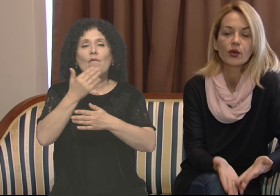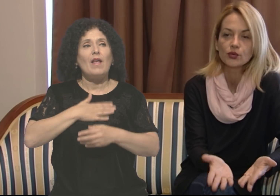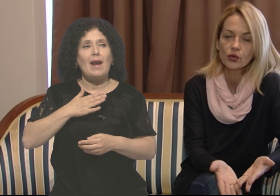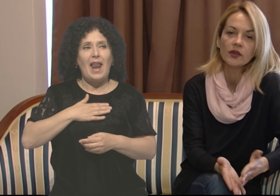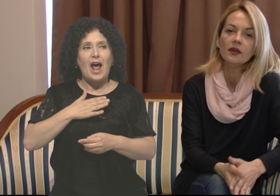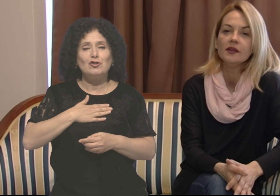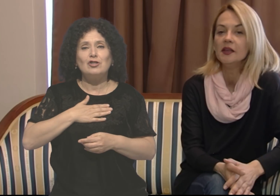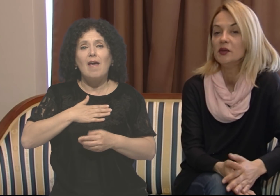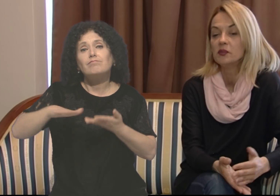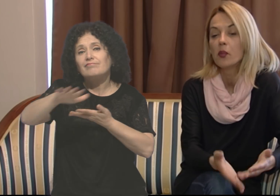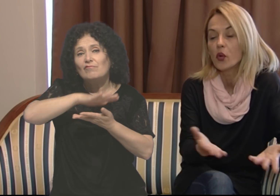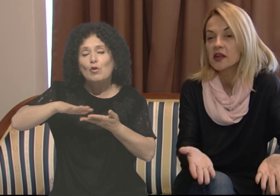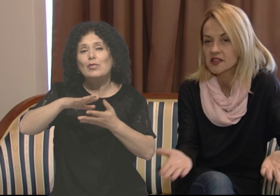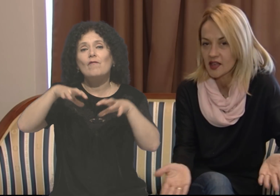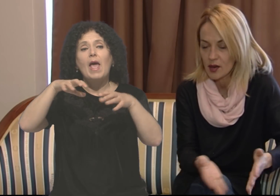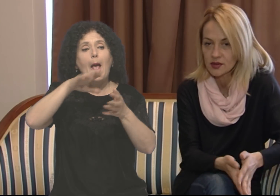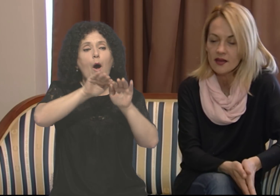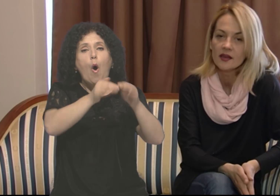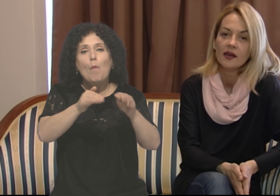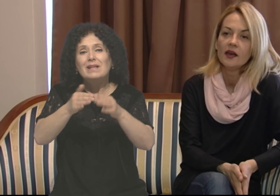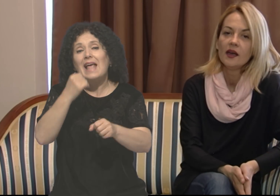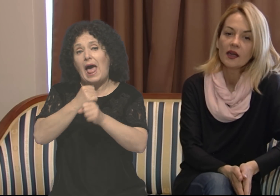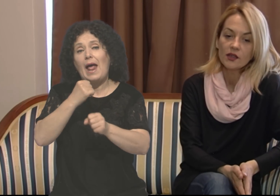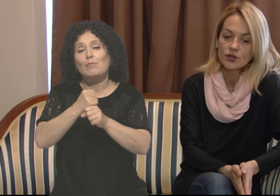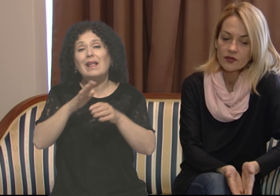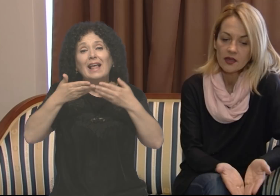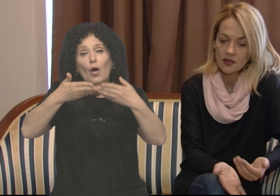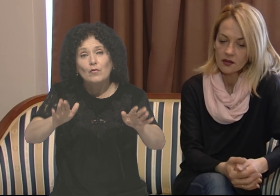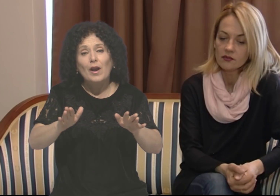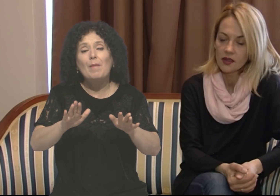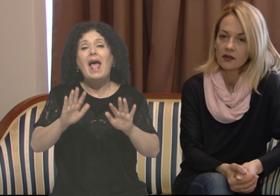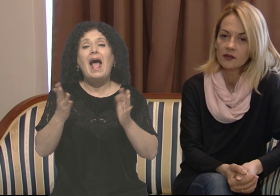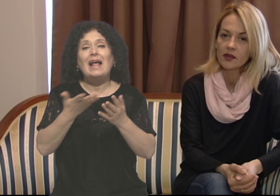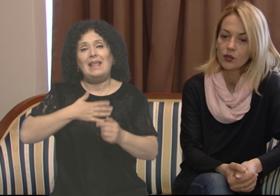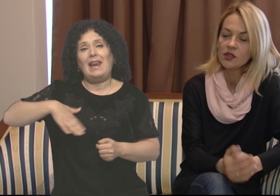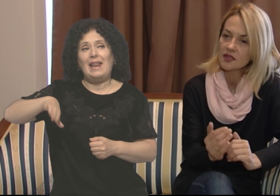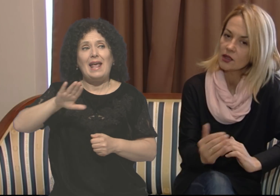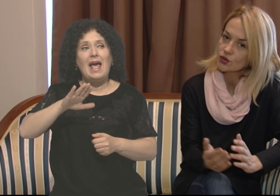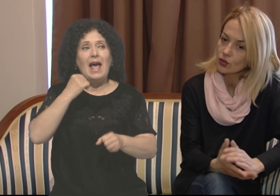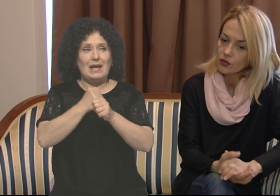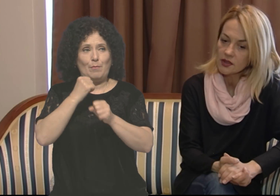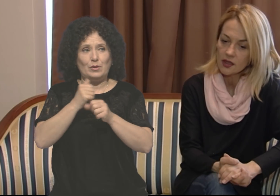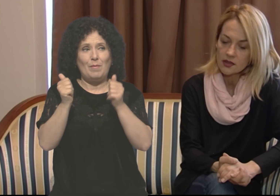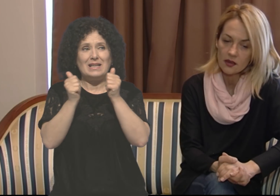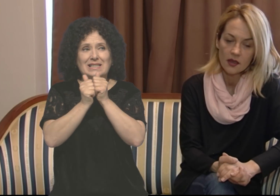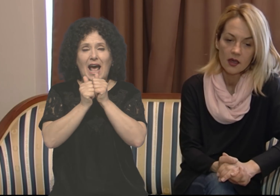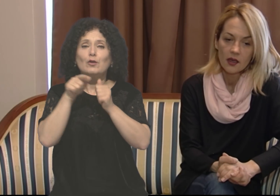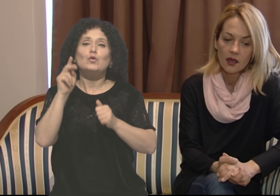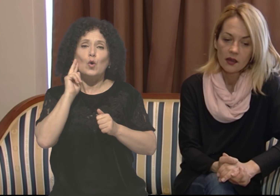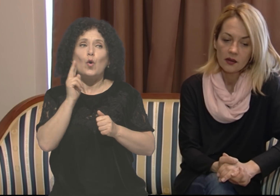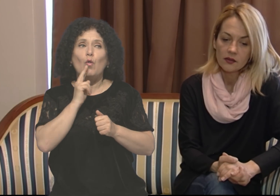наши фронтови или полиња за работа, каде што ствари ние работиме заедно со глувите